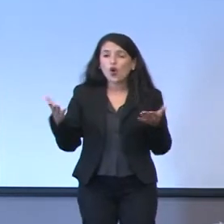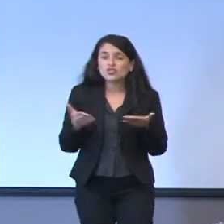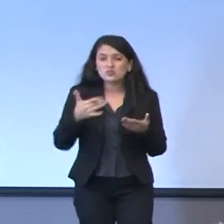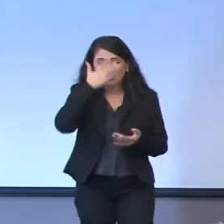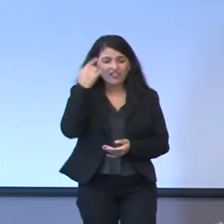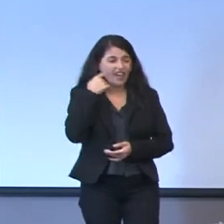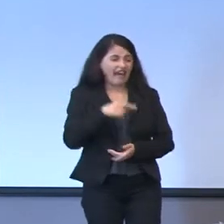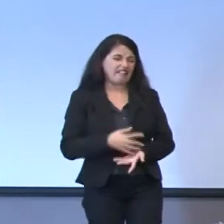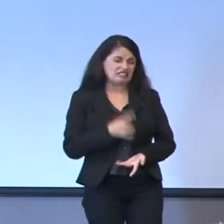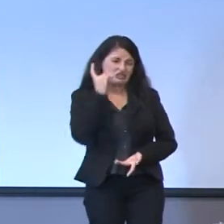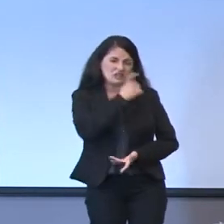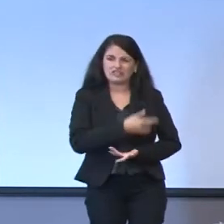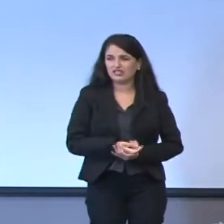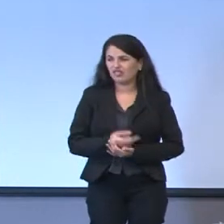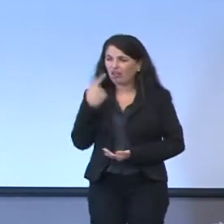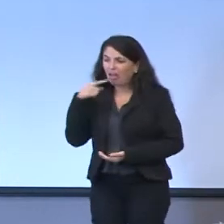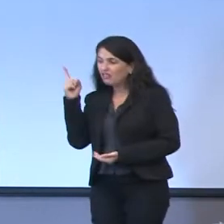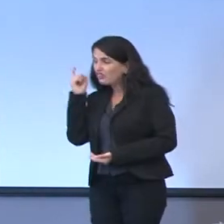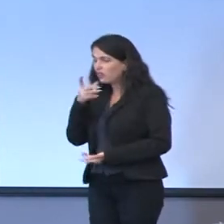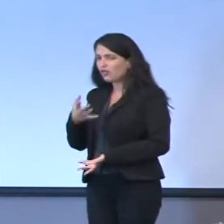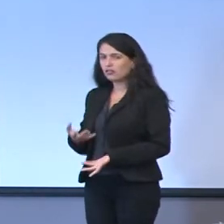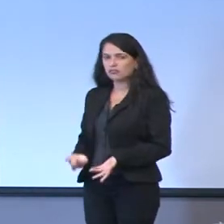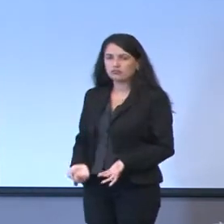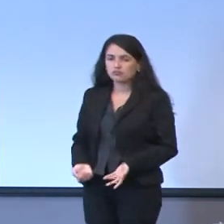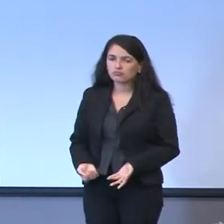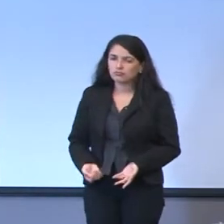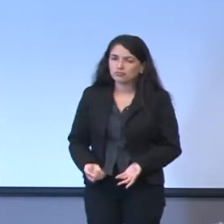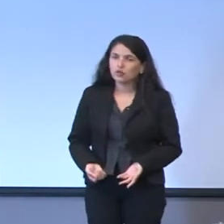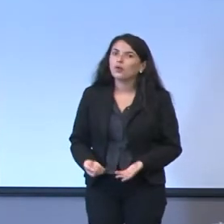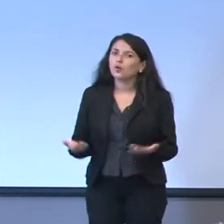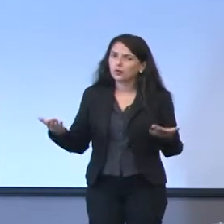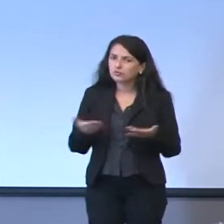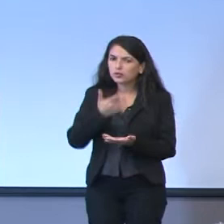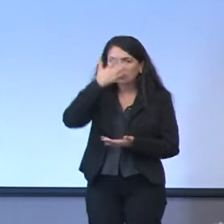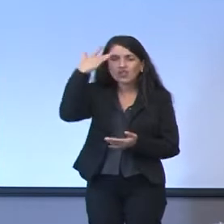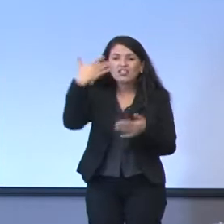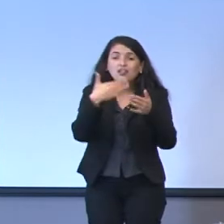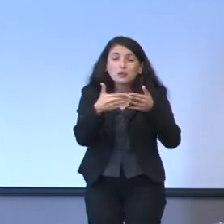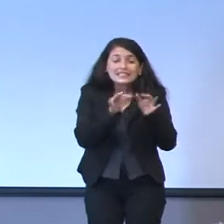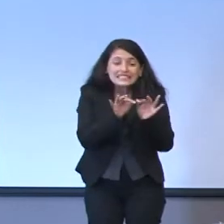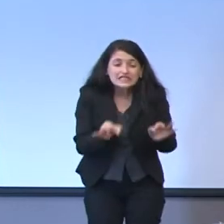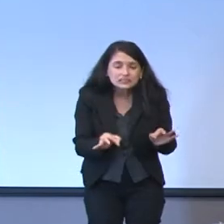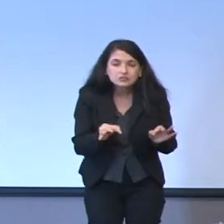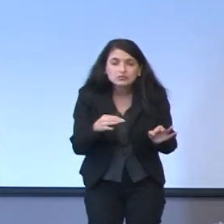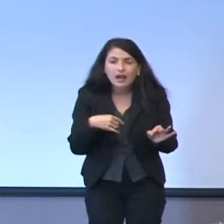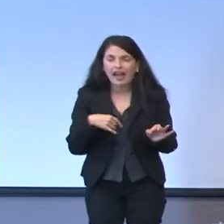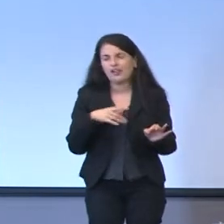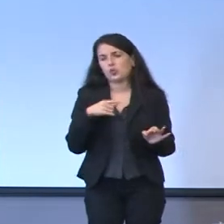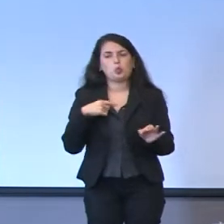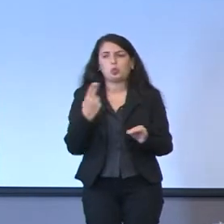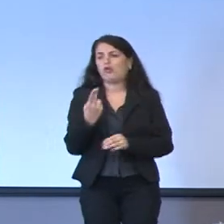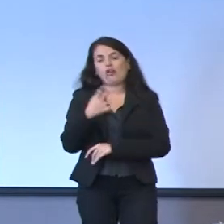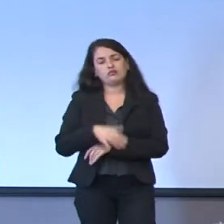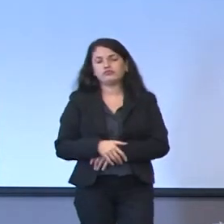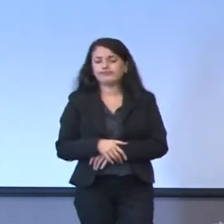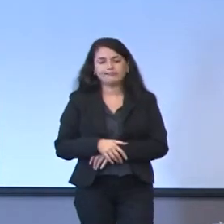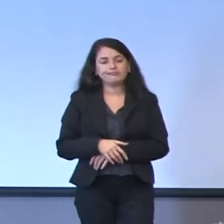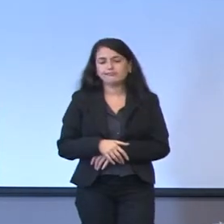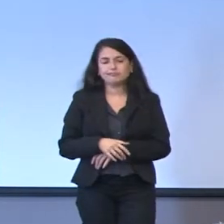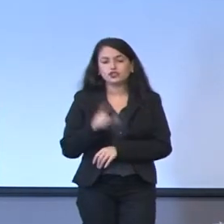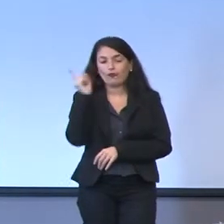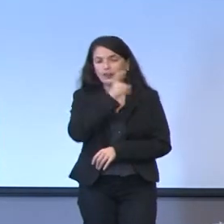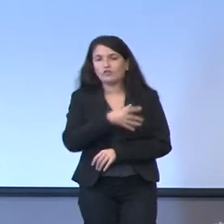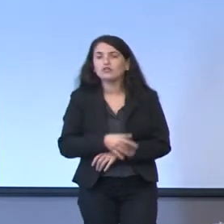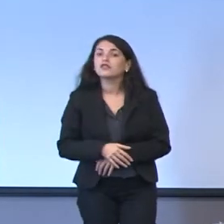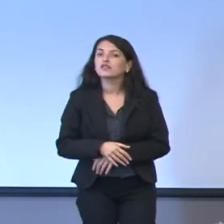uma dificuldade de inclusão, qualquer coisa como uma dificuldade para fazer inclusão na escola. E